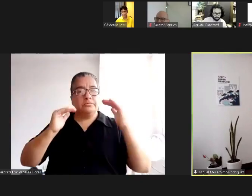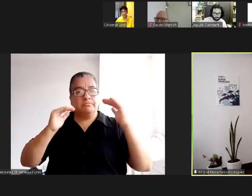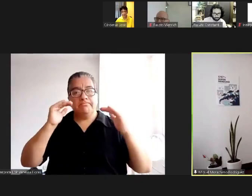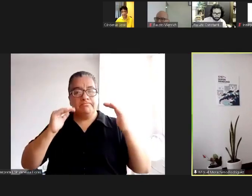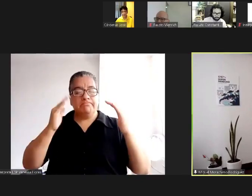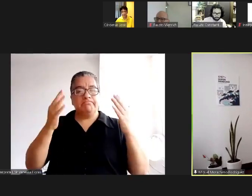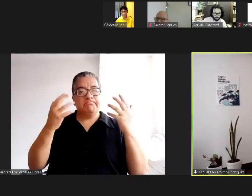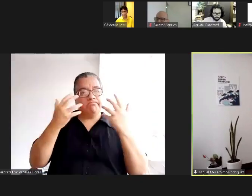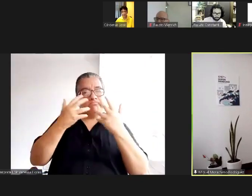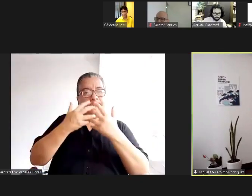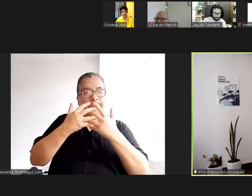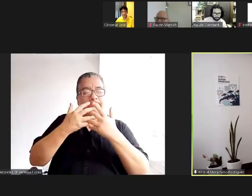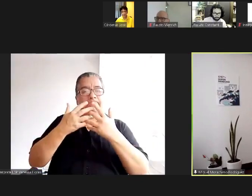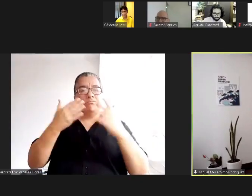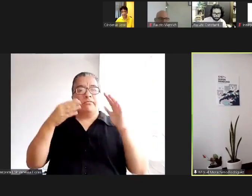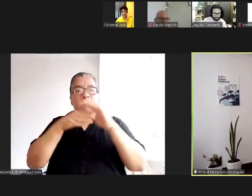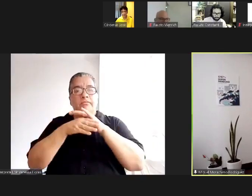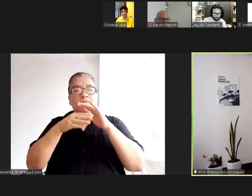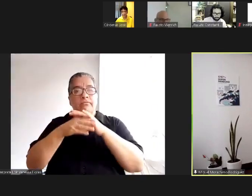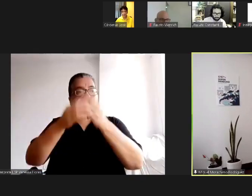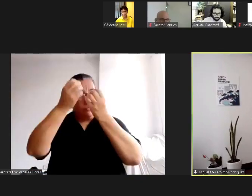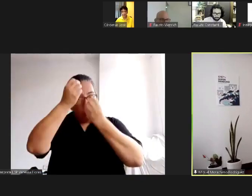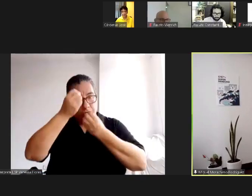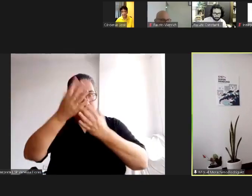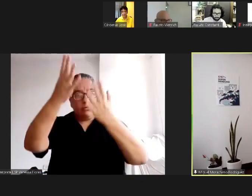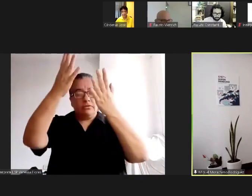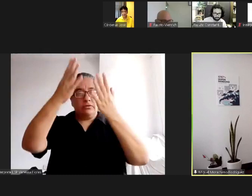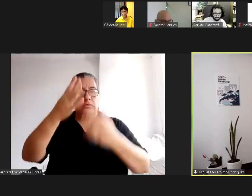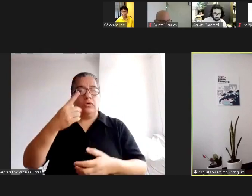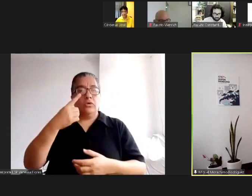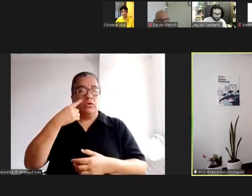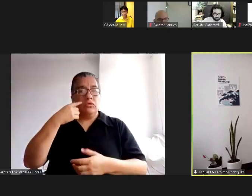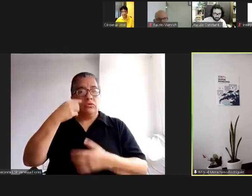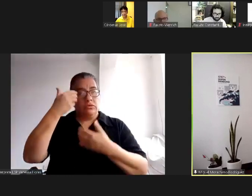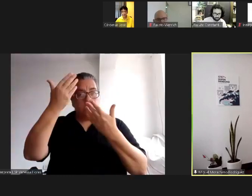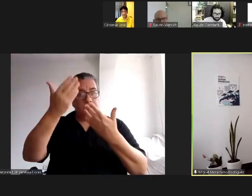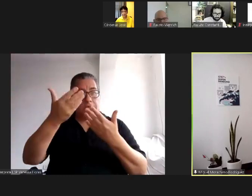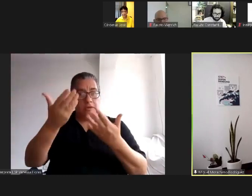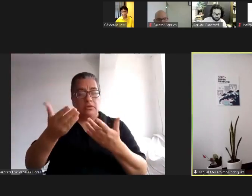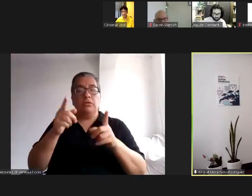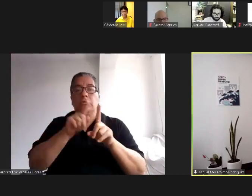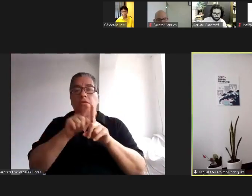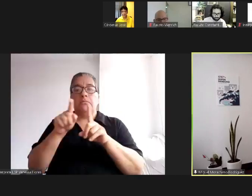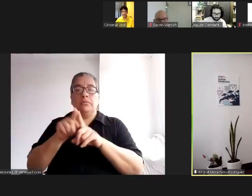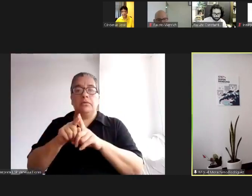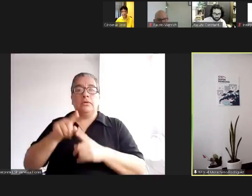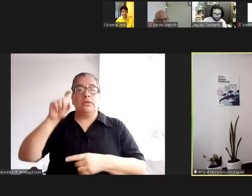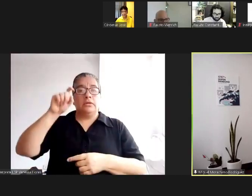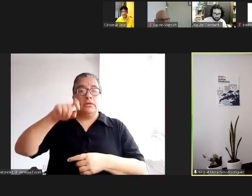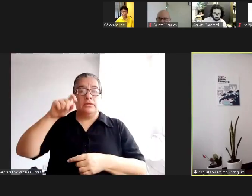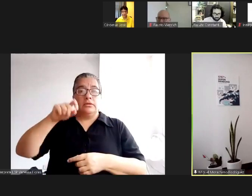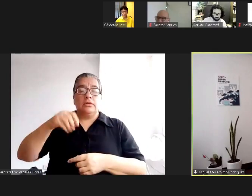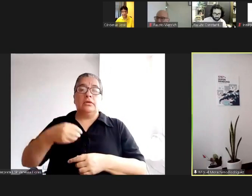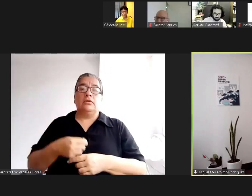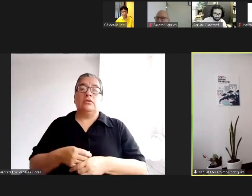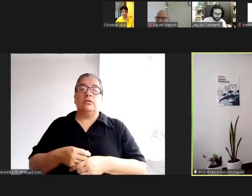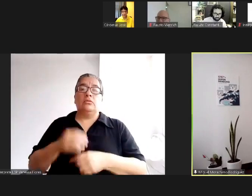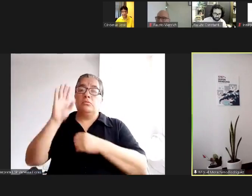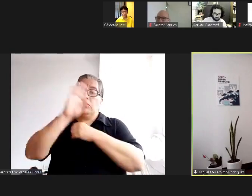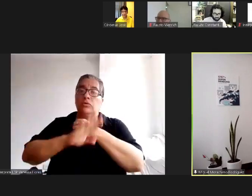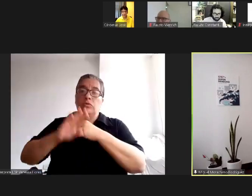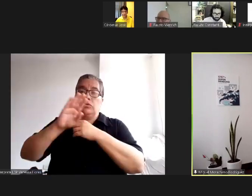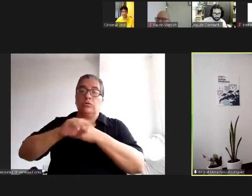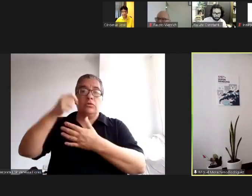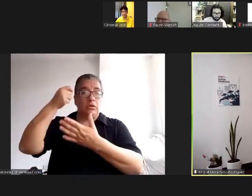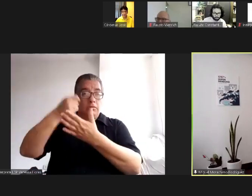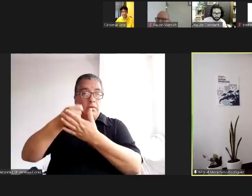entre el acceso a la cultura y el conocimiento y la adecuada y necesaria remuneración y protección a los autores. Y en